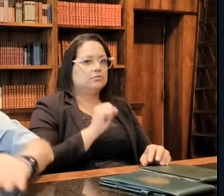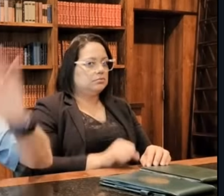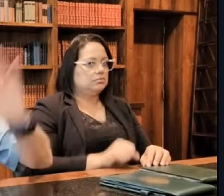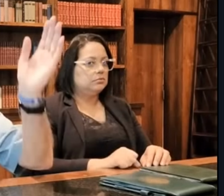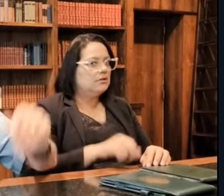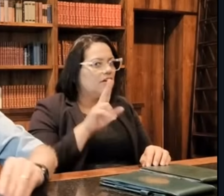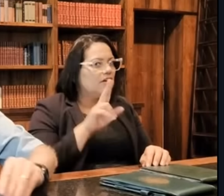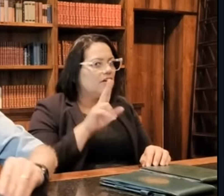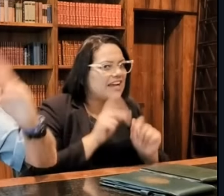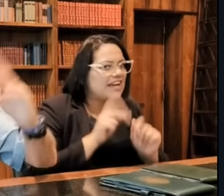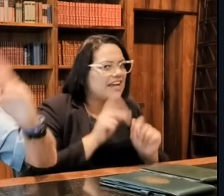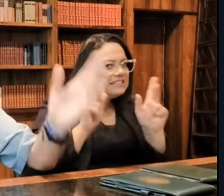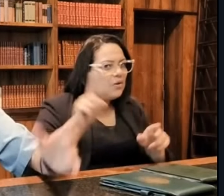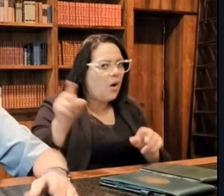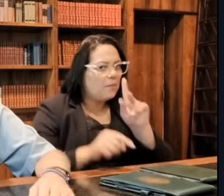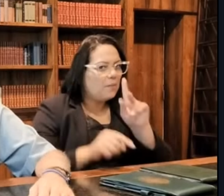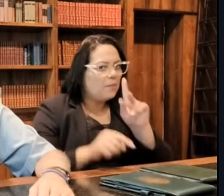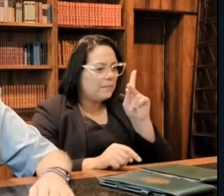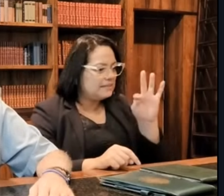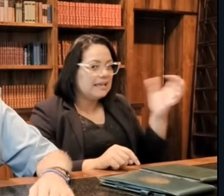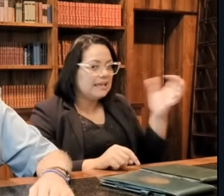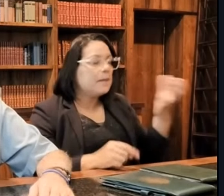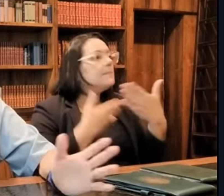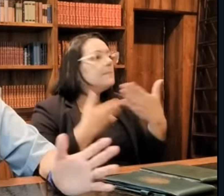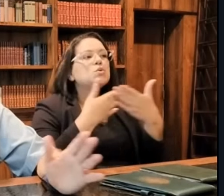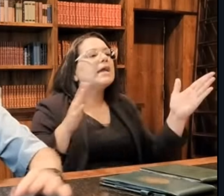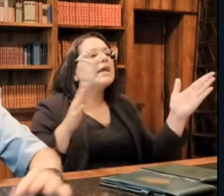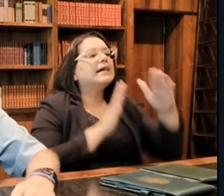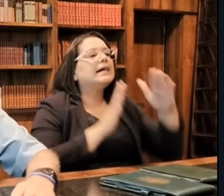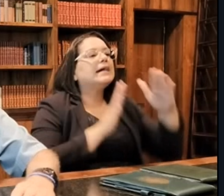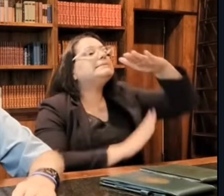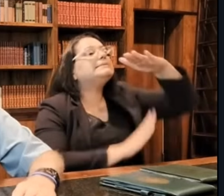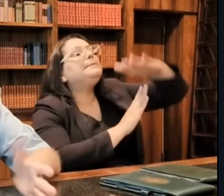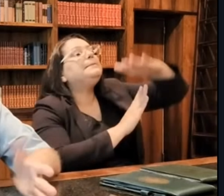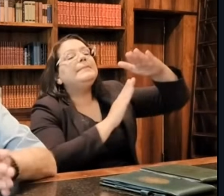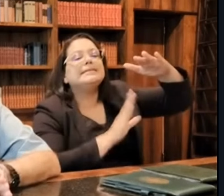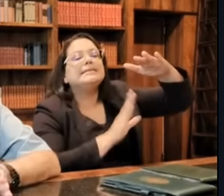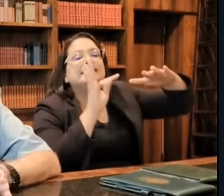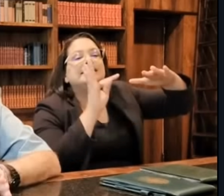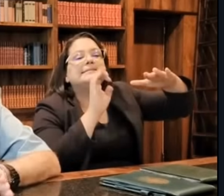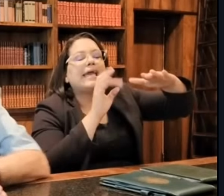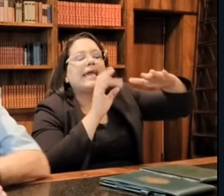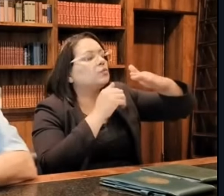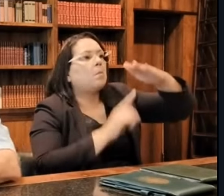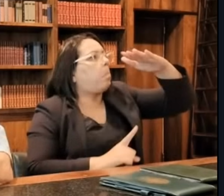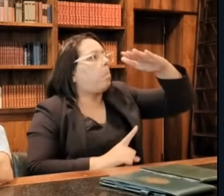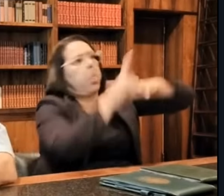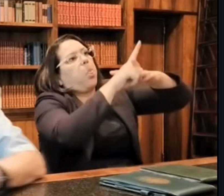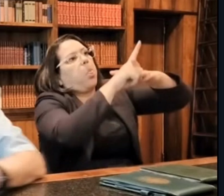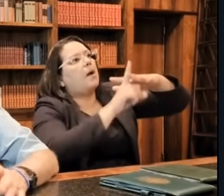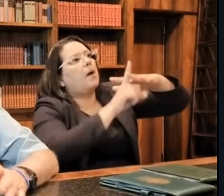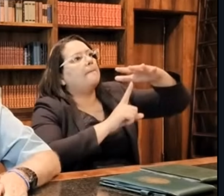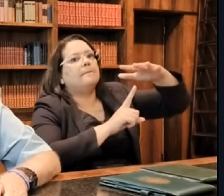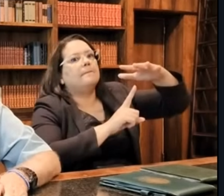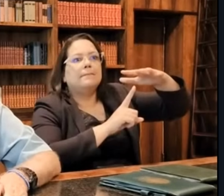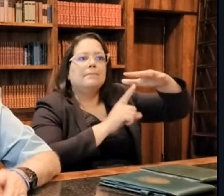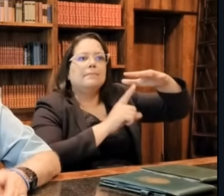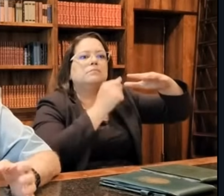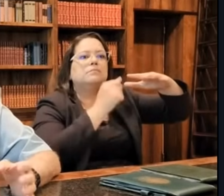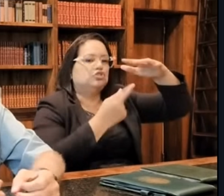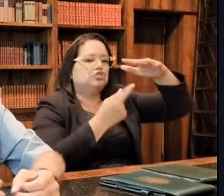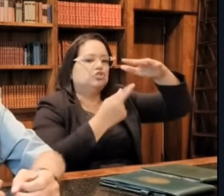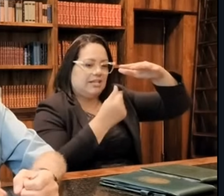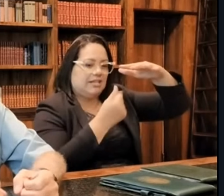agora de explodir o teto, né? Que foi uma medida adotada pelo governo Temer